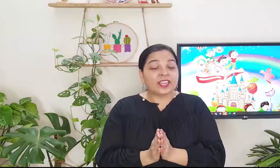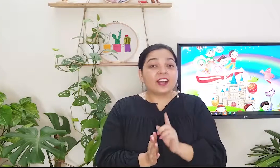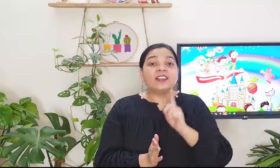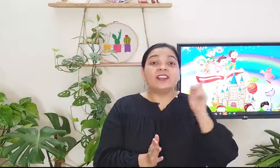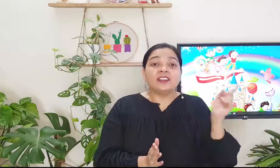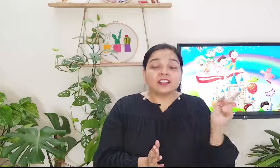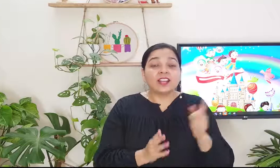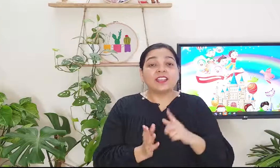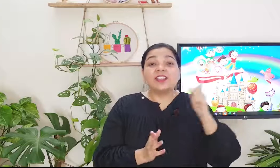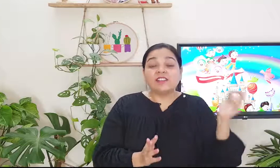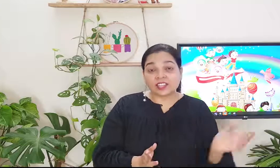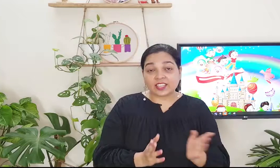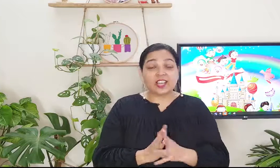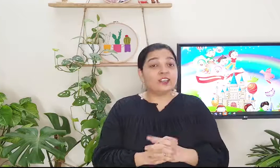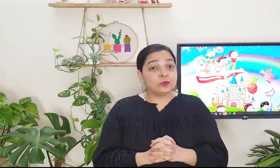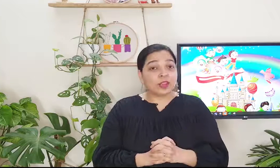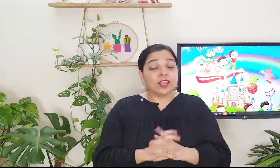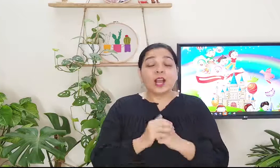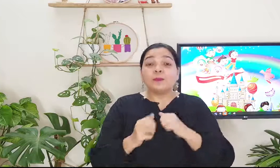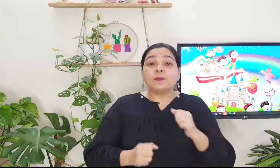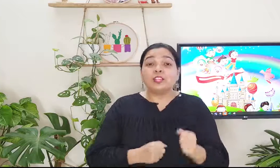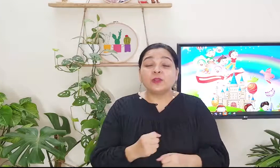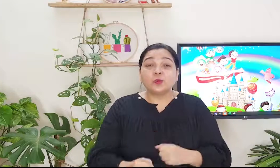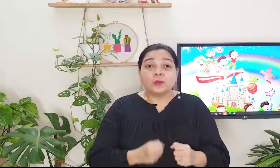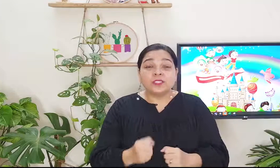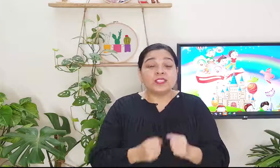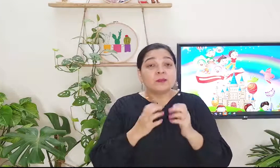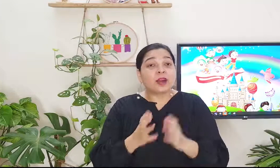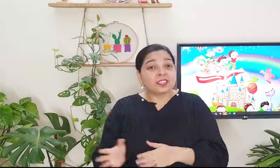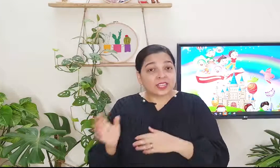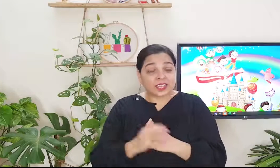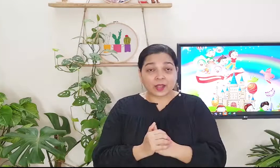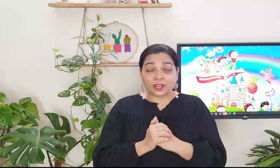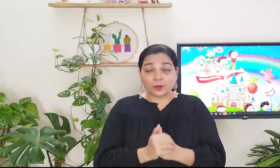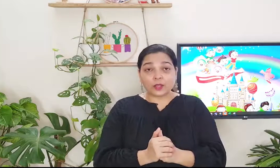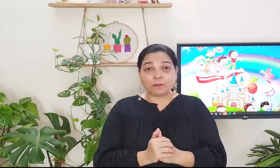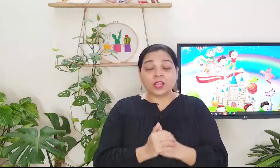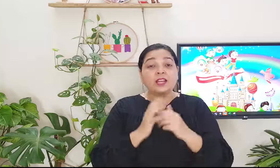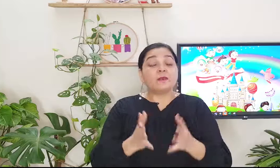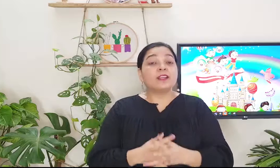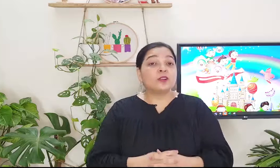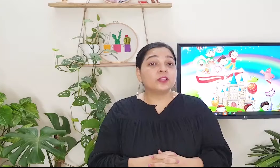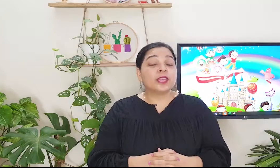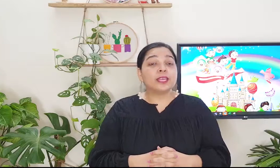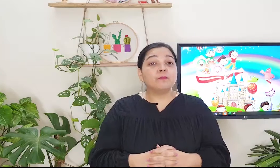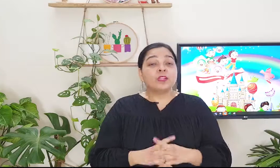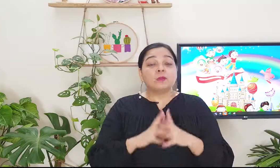যাব না কি অন্য কোনো জায়গায় নিনবে যাব, হালেলুইয়া, ঈশ্বরের উপস্থিতিকে কি পালিয়ে যাব না, হালেলুইয়া।